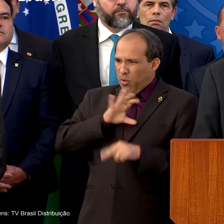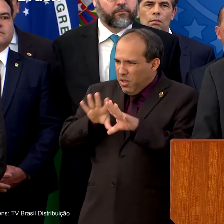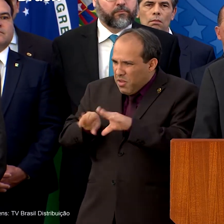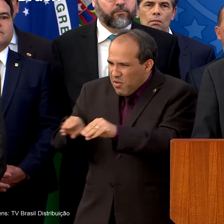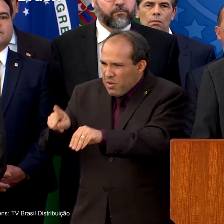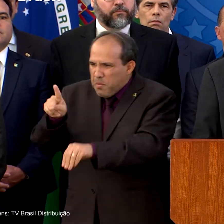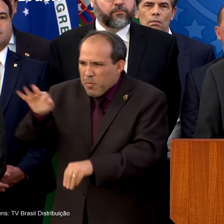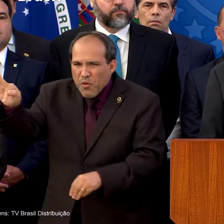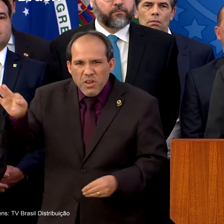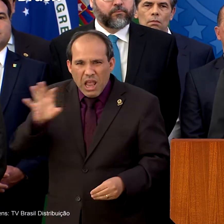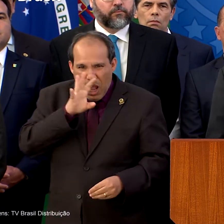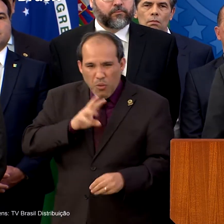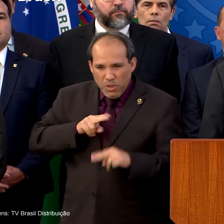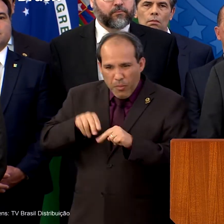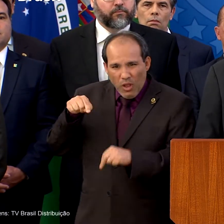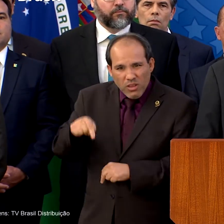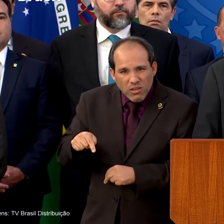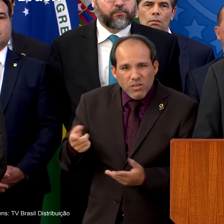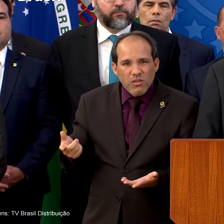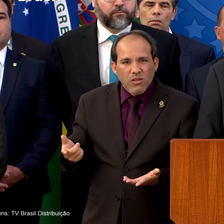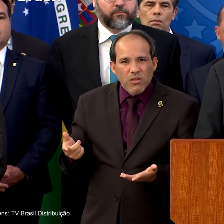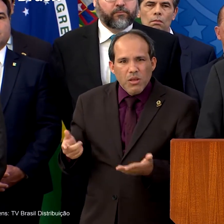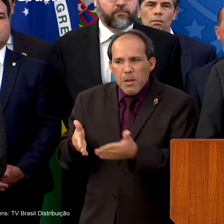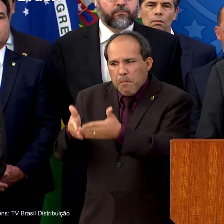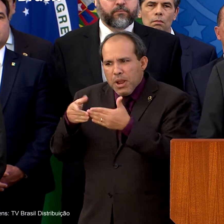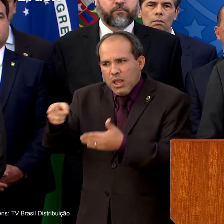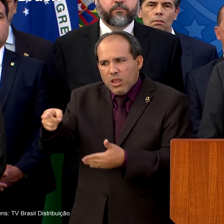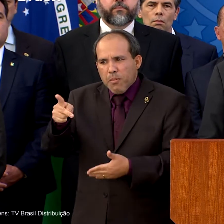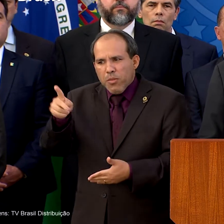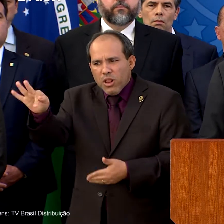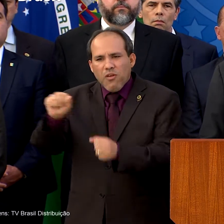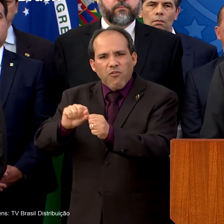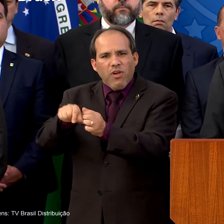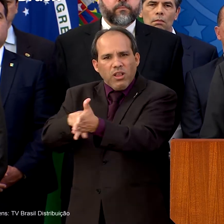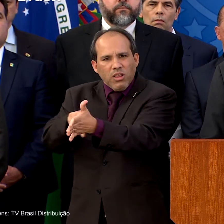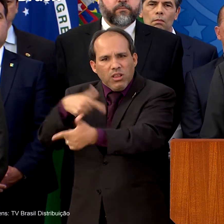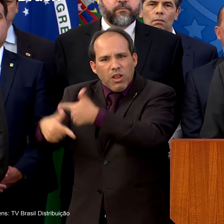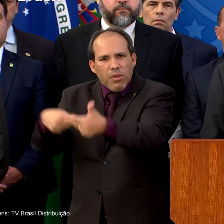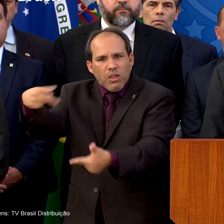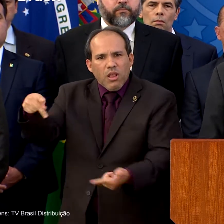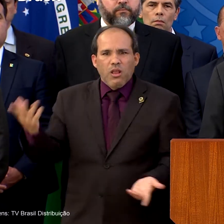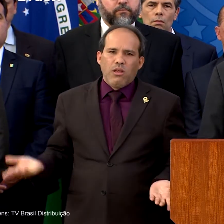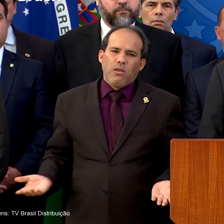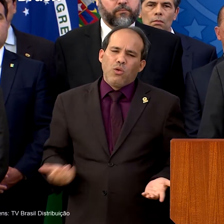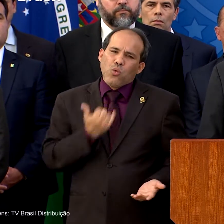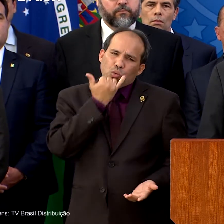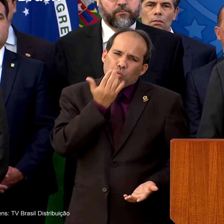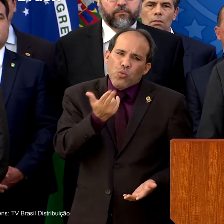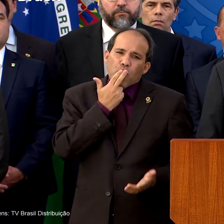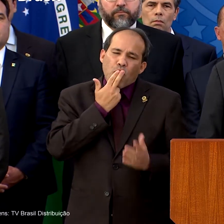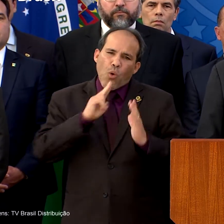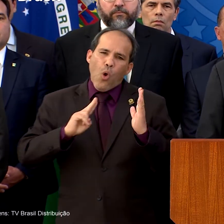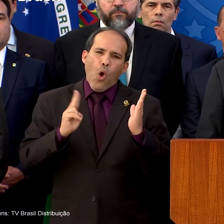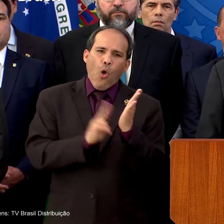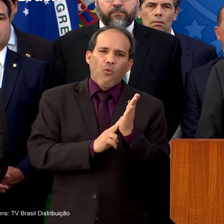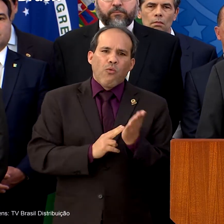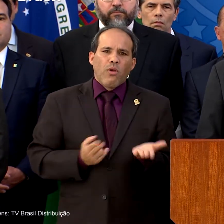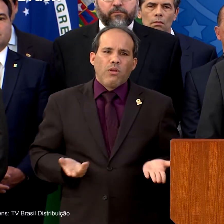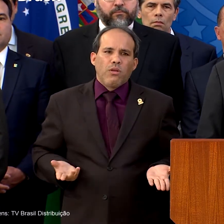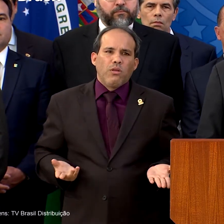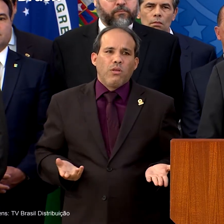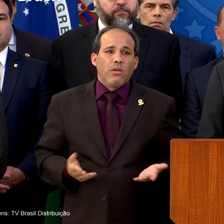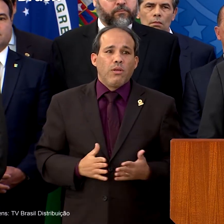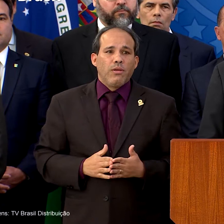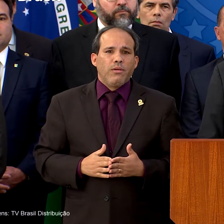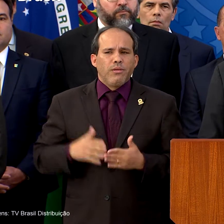a compra isso da sua polícia federal e aí eu confesso que ao